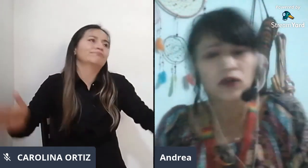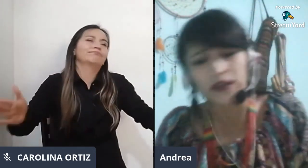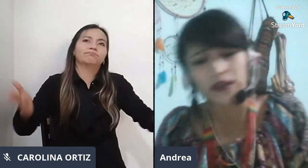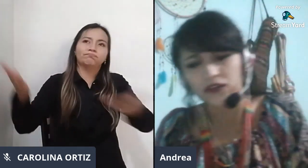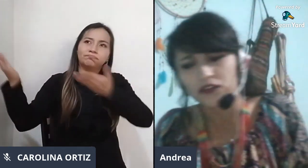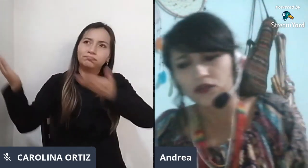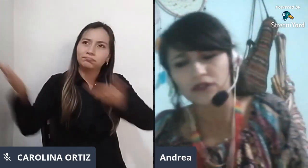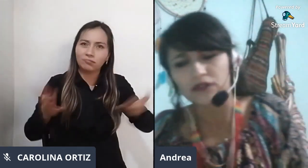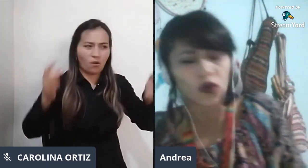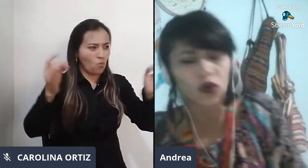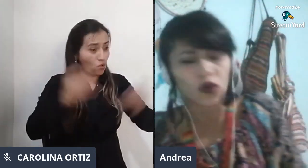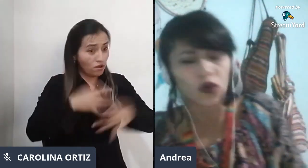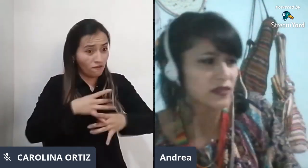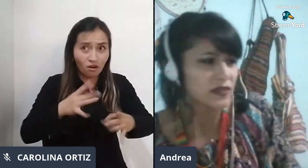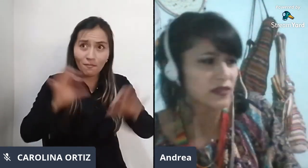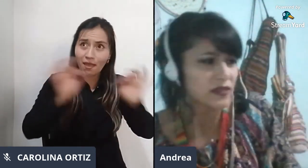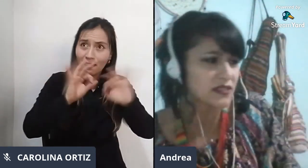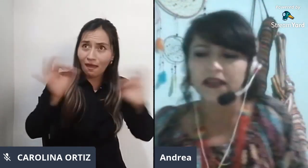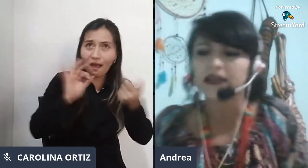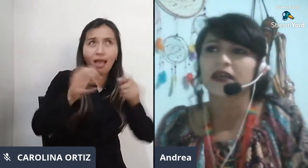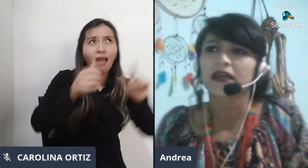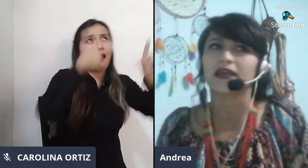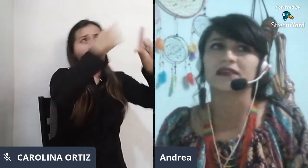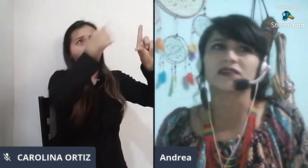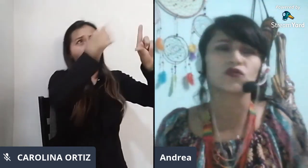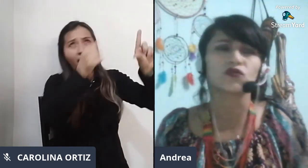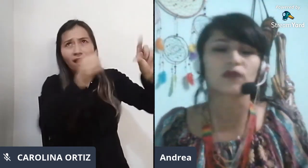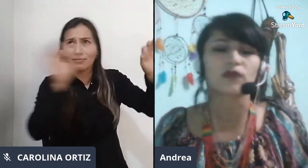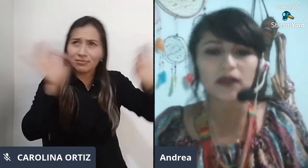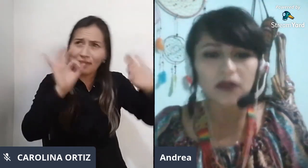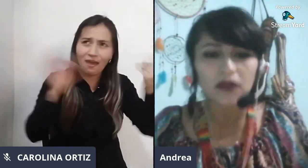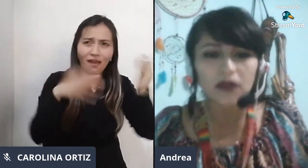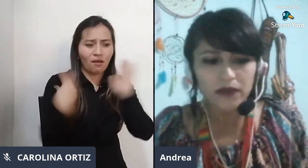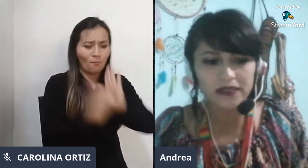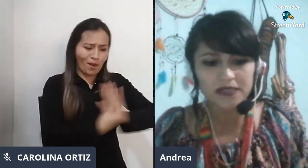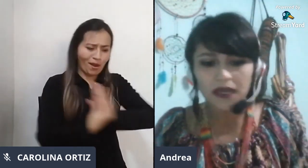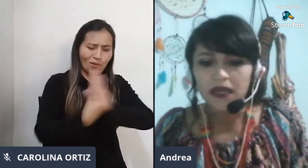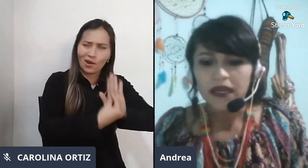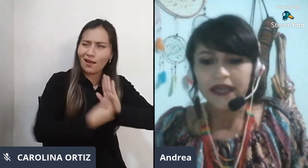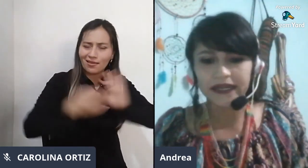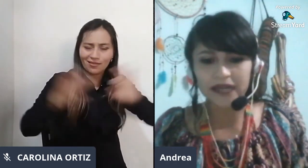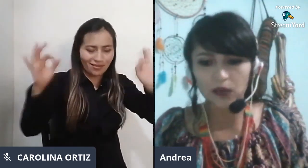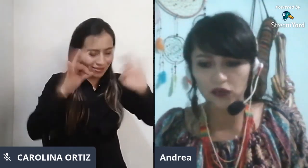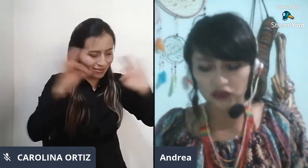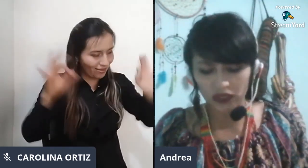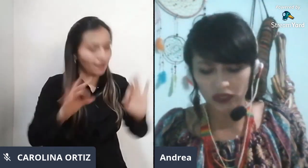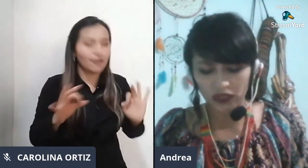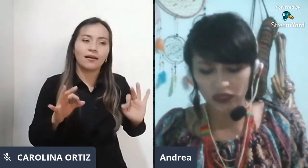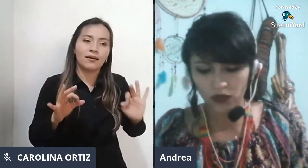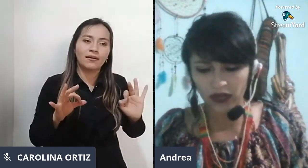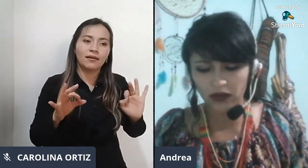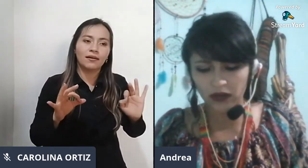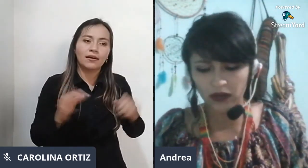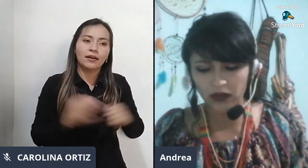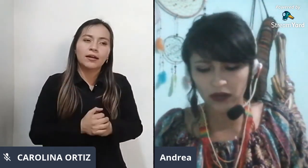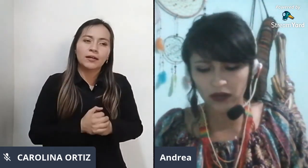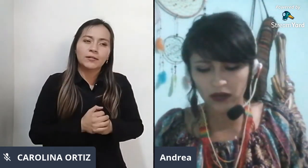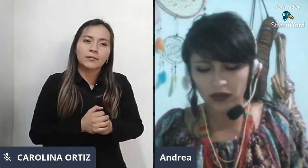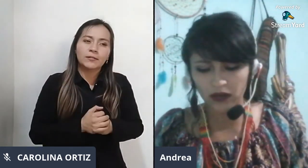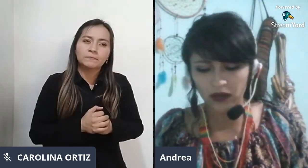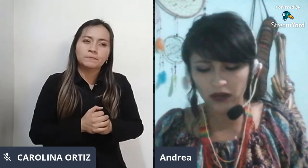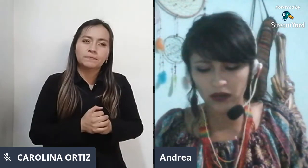uniforme, sin timbre, sin un manual de convivencia, generamos como unos